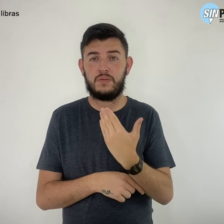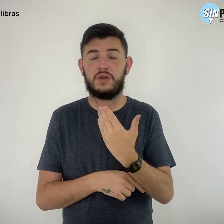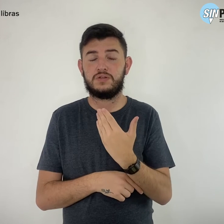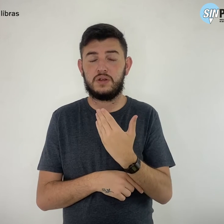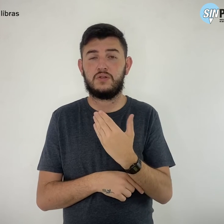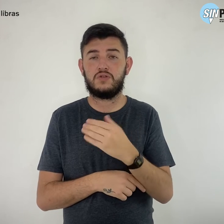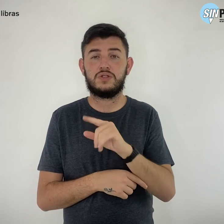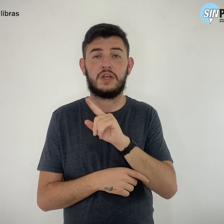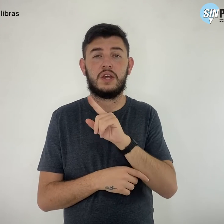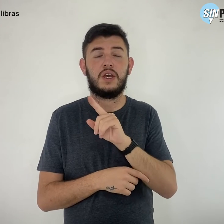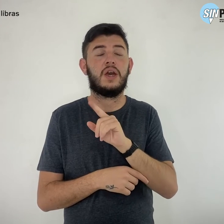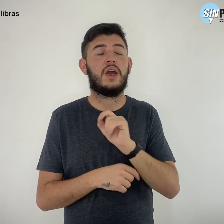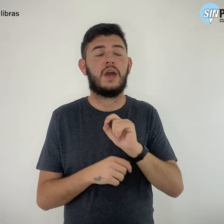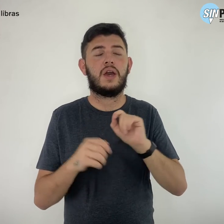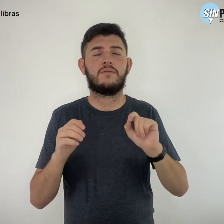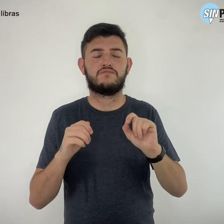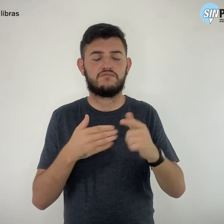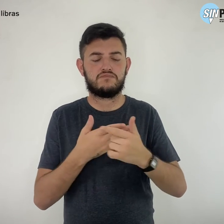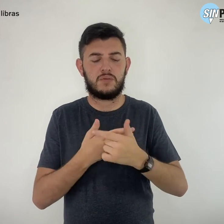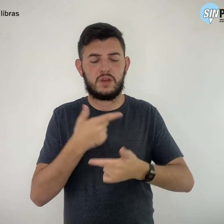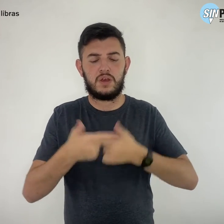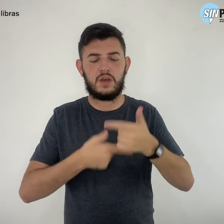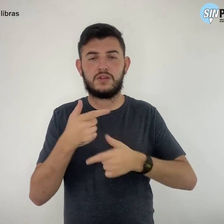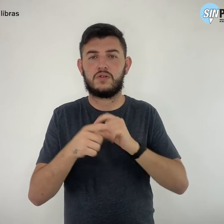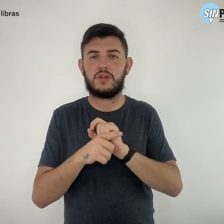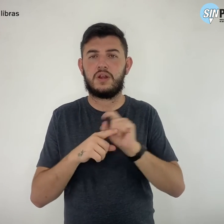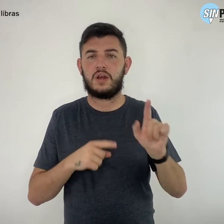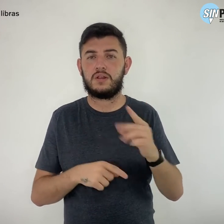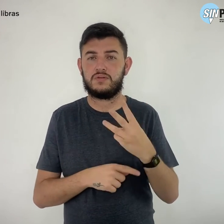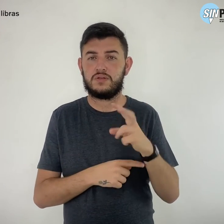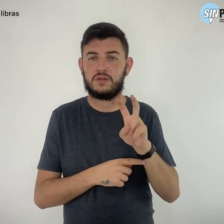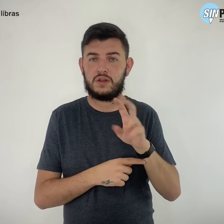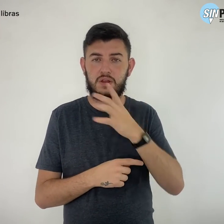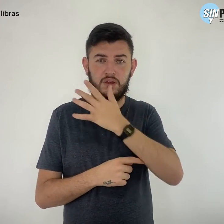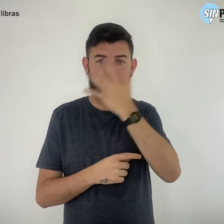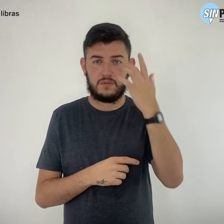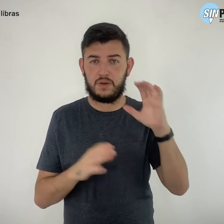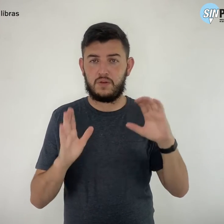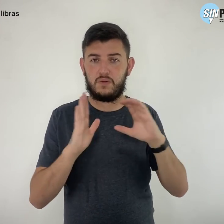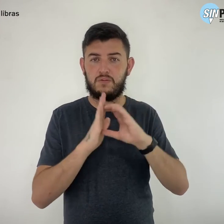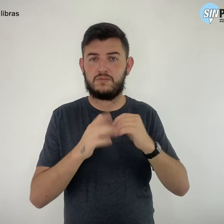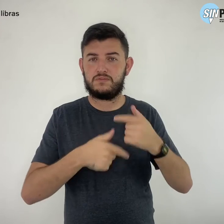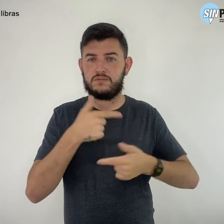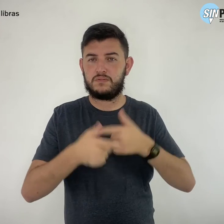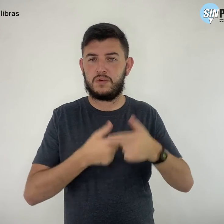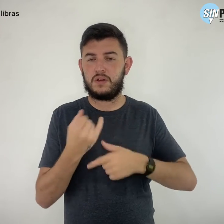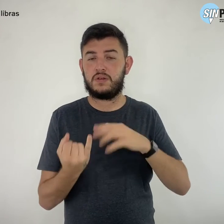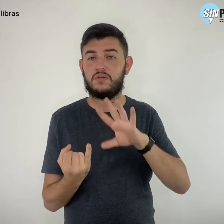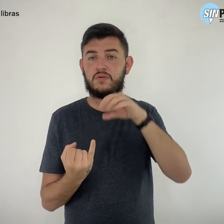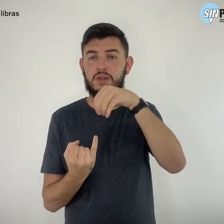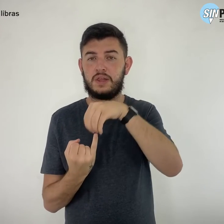de 35 servidores do INEP. A CAPES, instituição